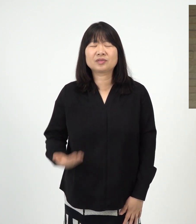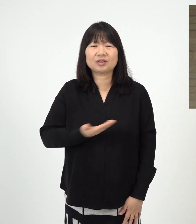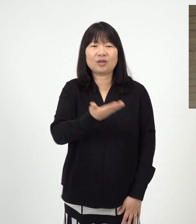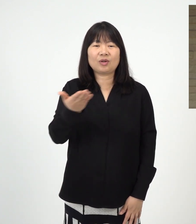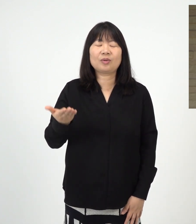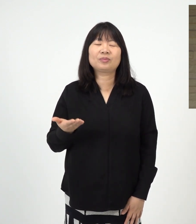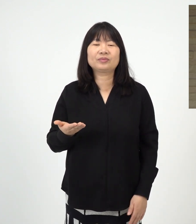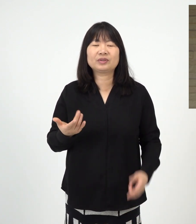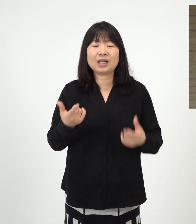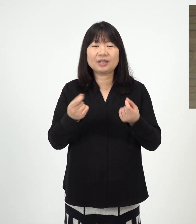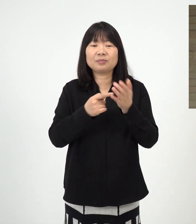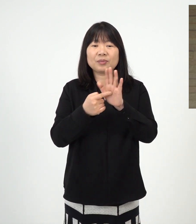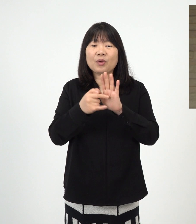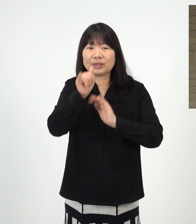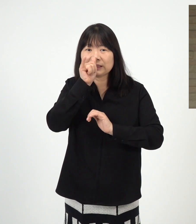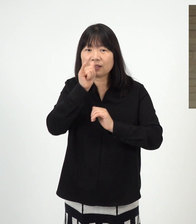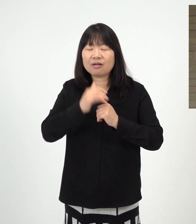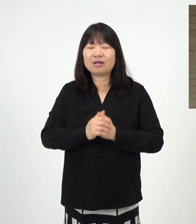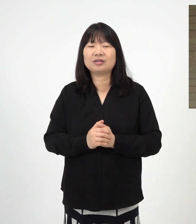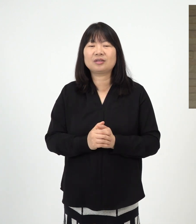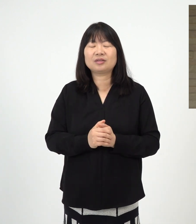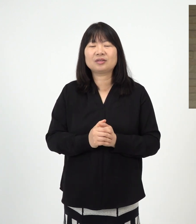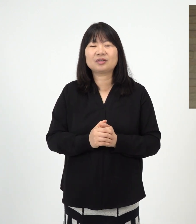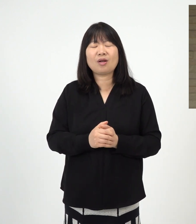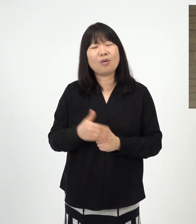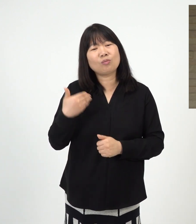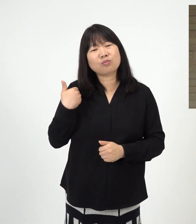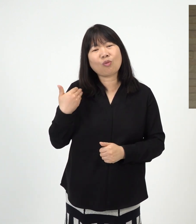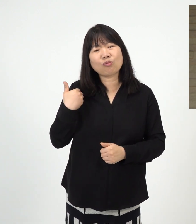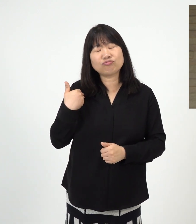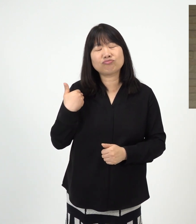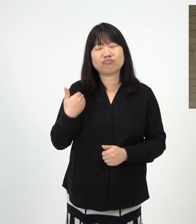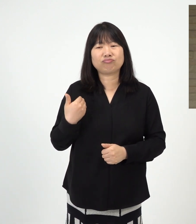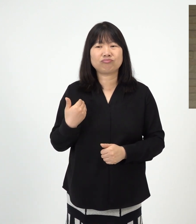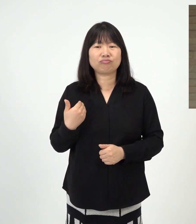우리 이런 표현을 쓰죠. 나 모르고 그랬어.